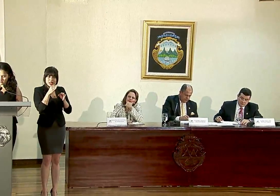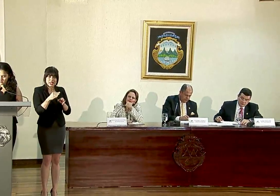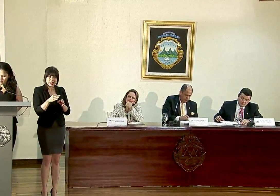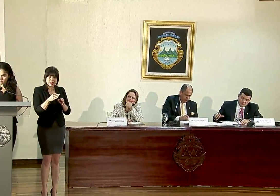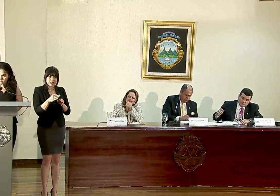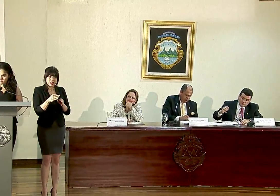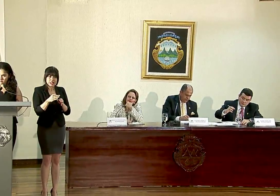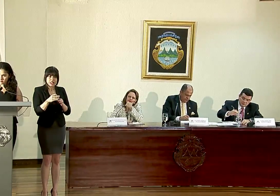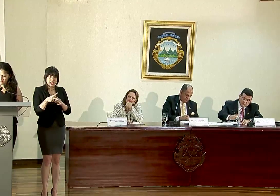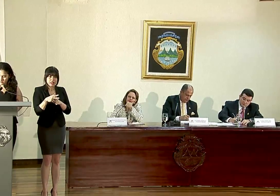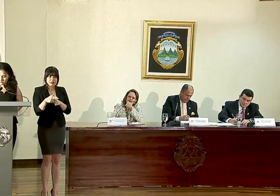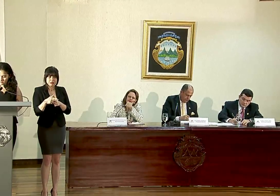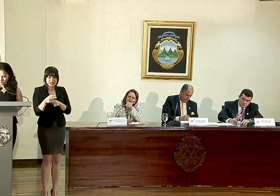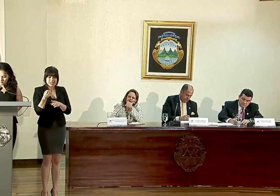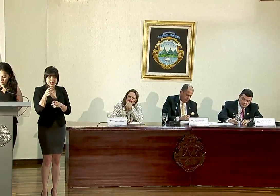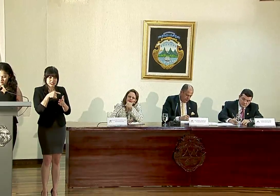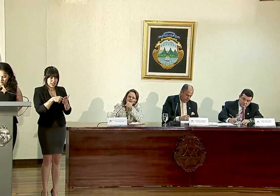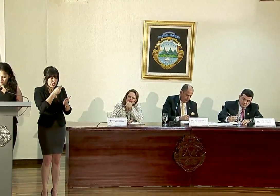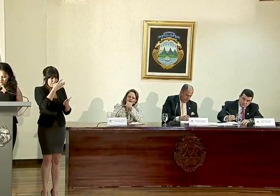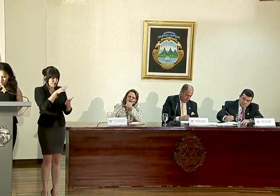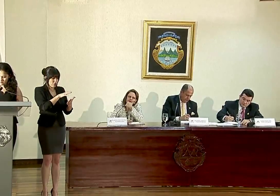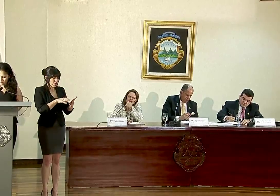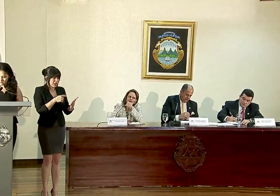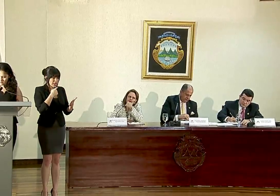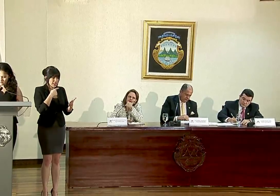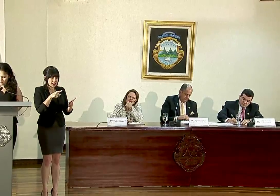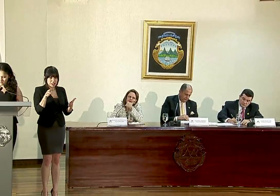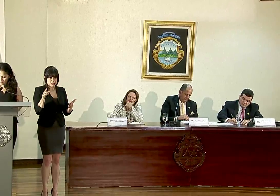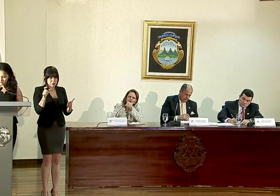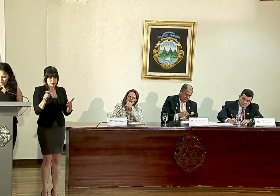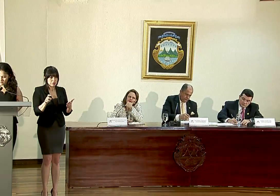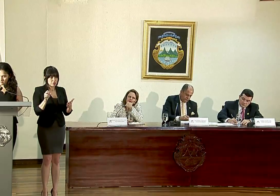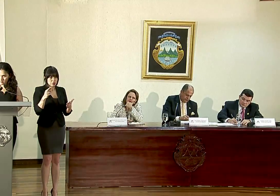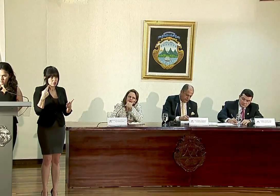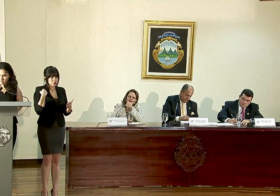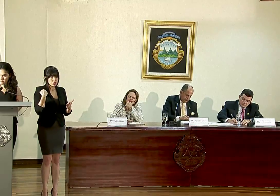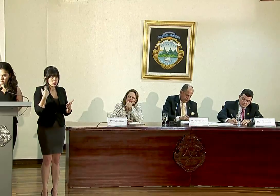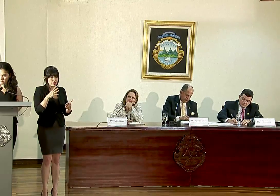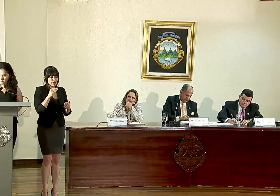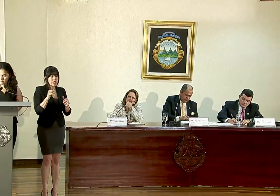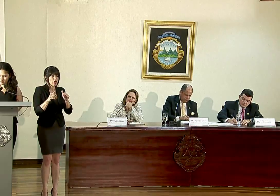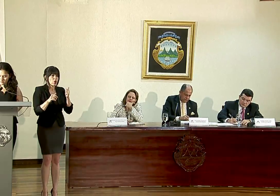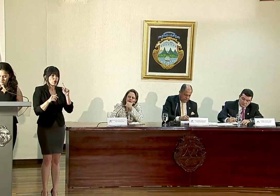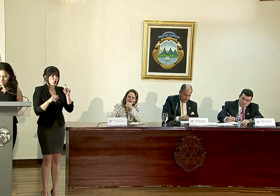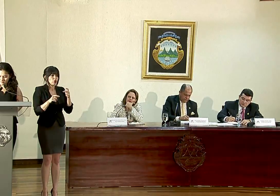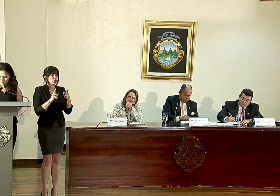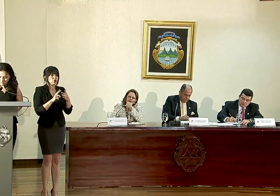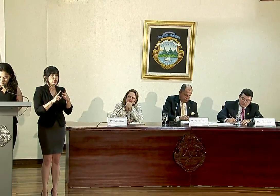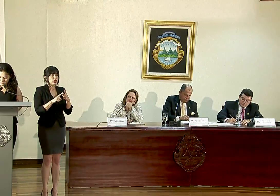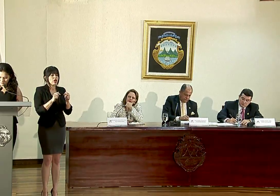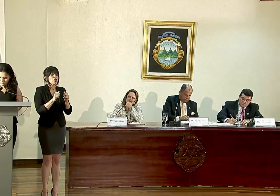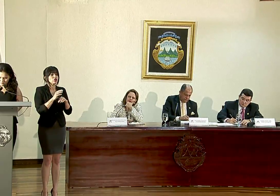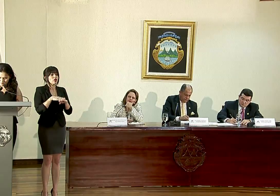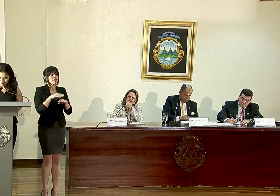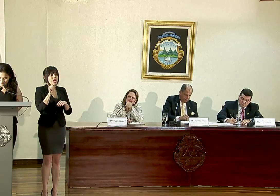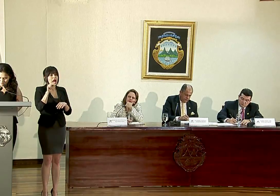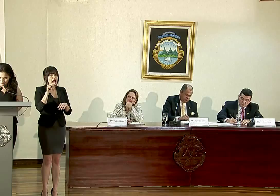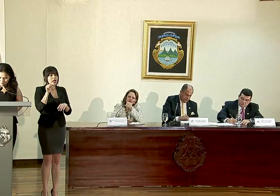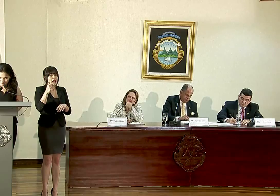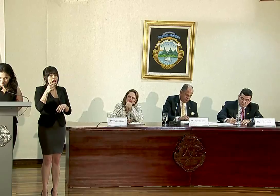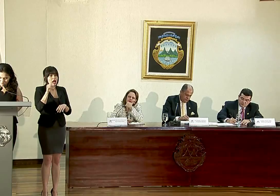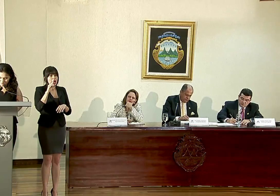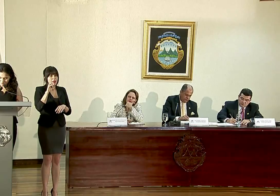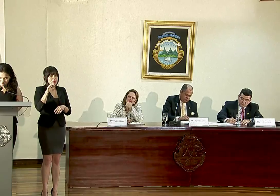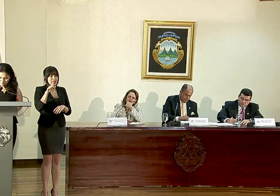destituirlo si según el informe no tiene mayor responsabilidad y la otra consulta es sobre doña Ana Gabriel Zúñiga